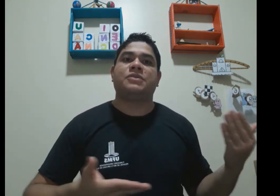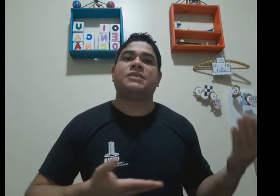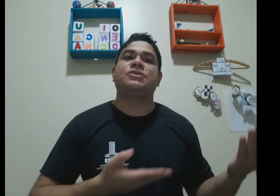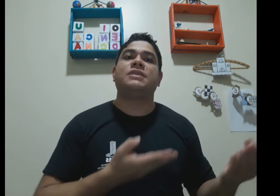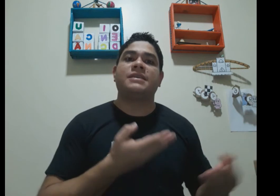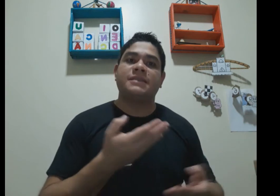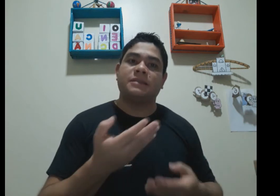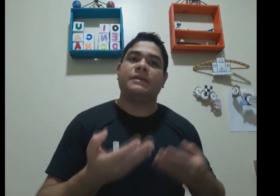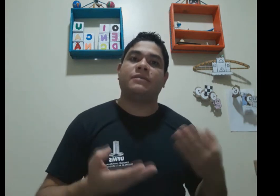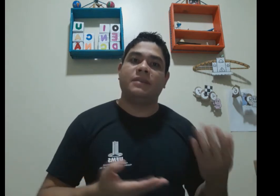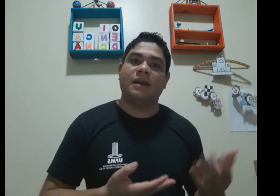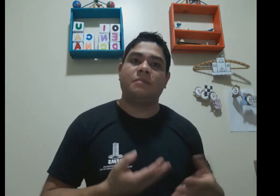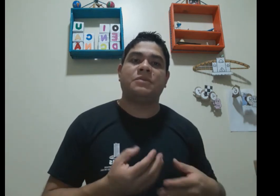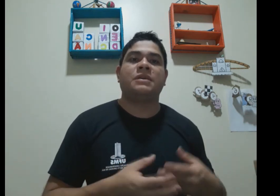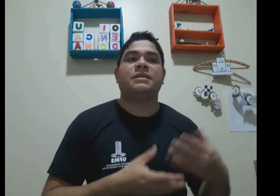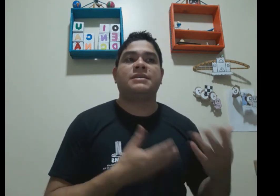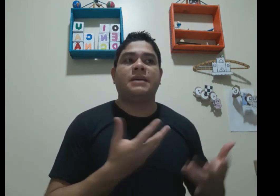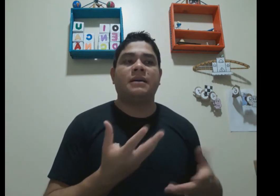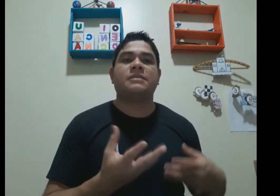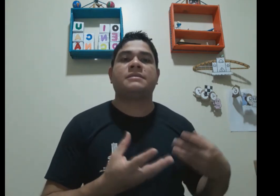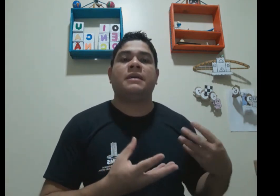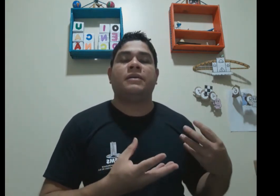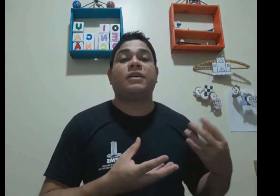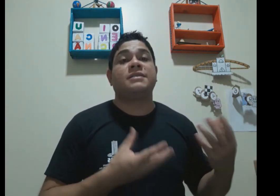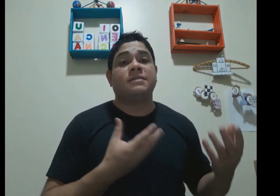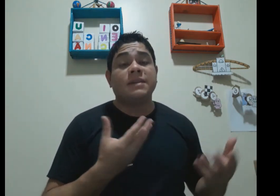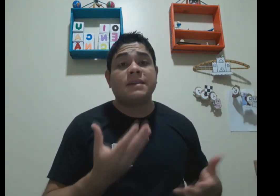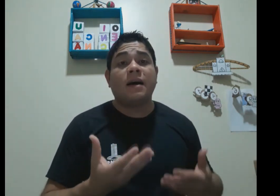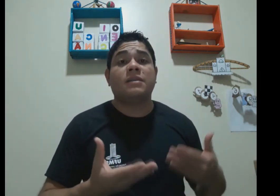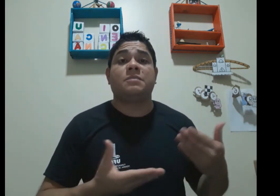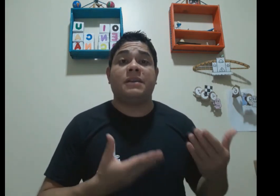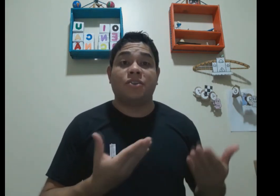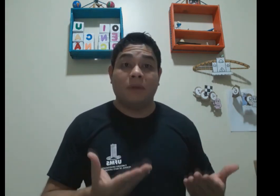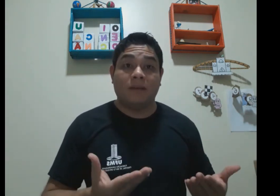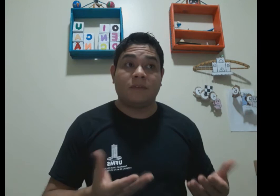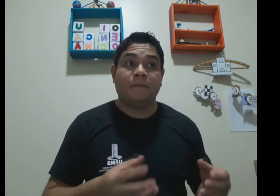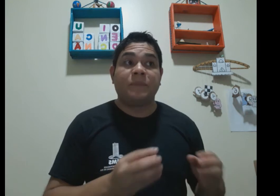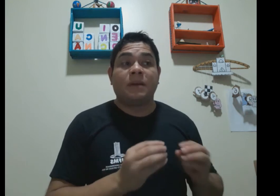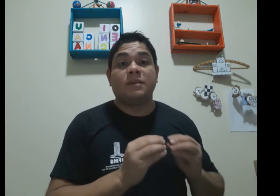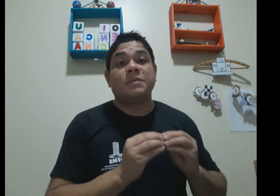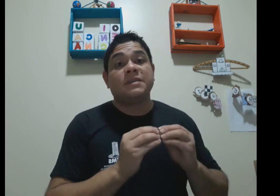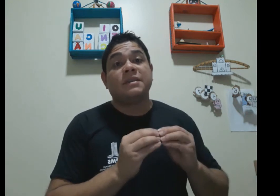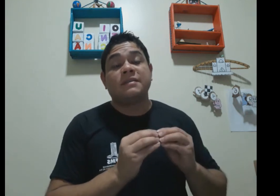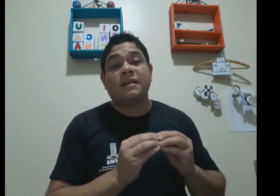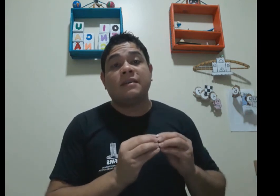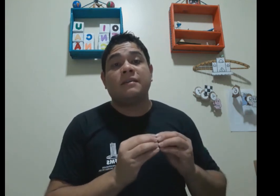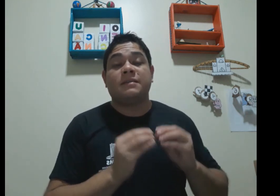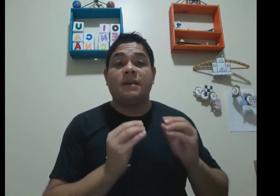processo de interação entre o intérprete nas aulas, organização das aulas, planejamentos. Isso precisa ser